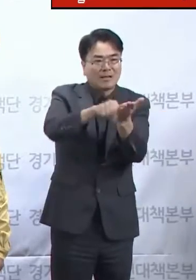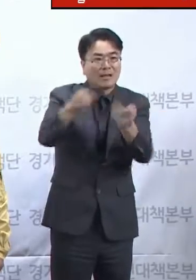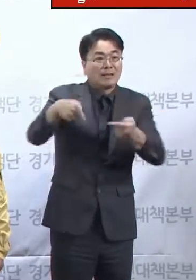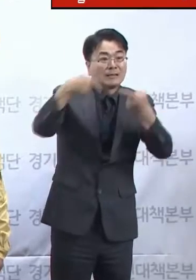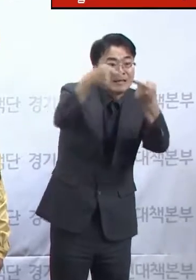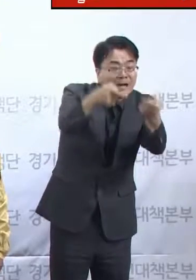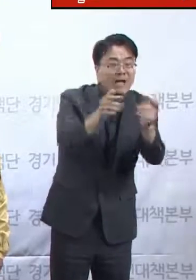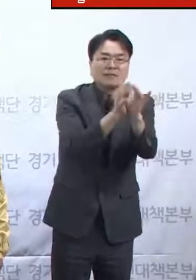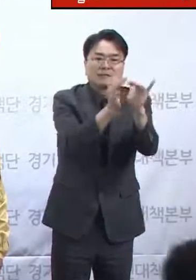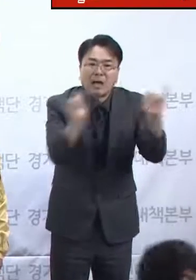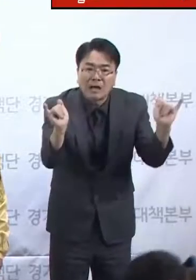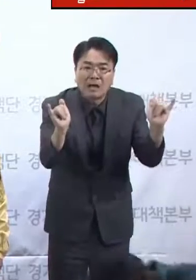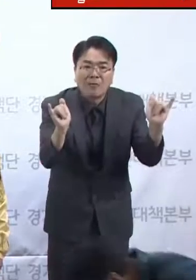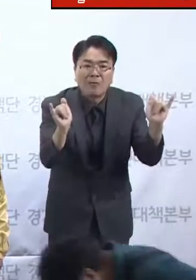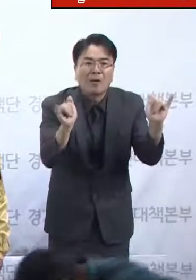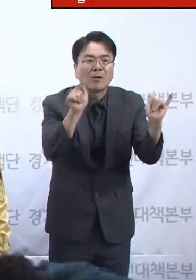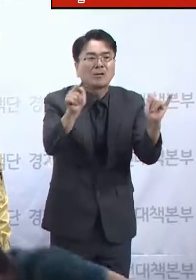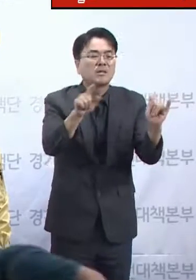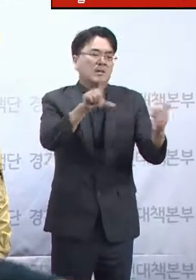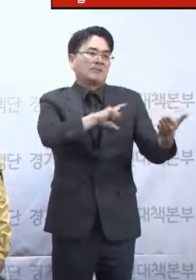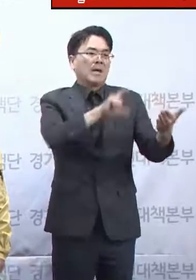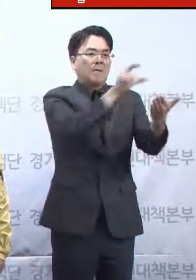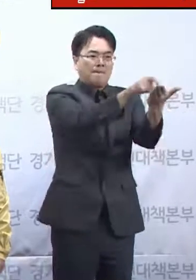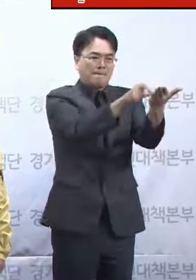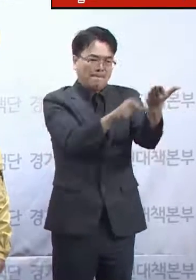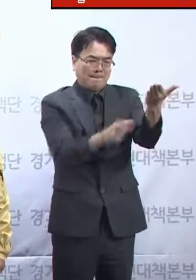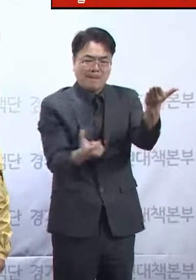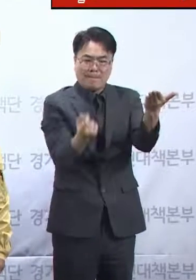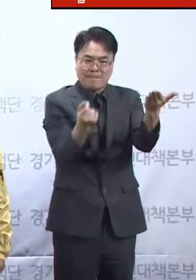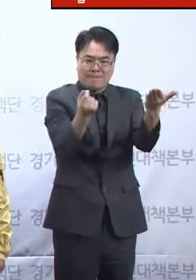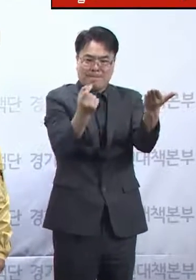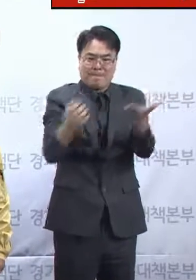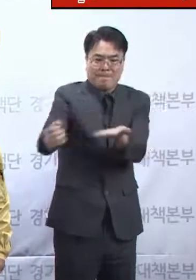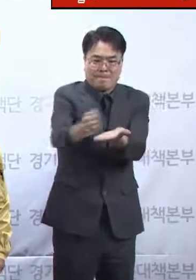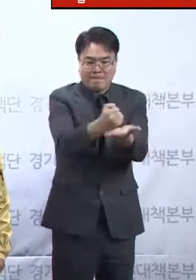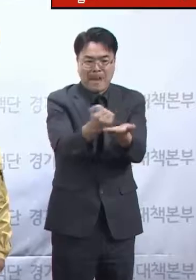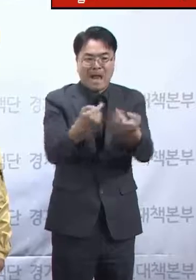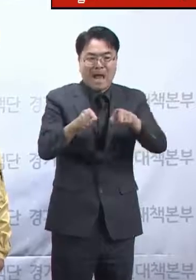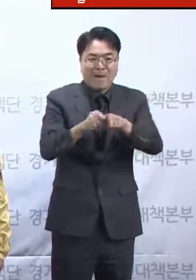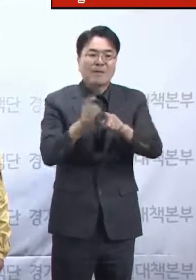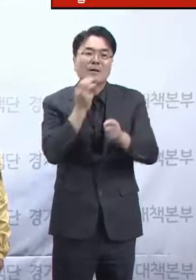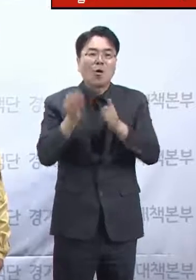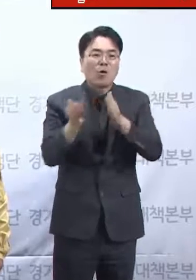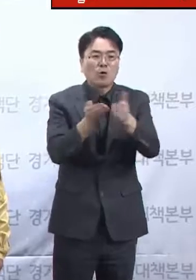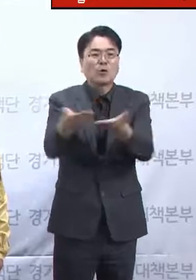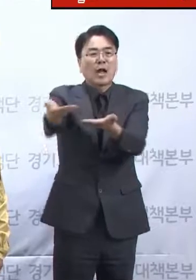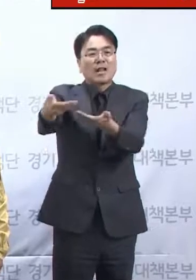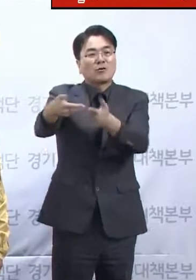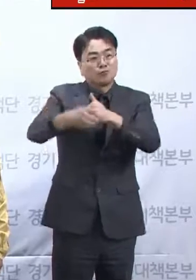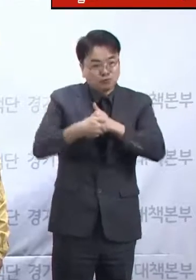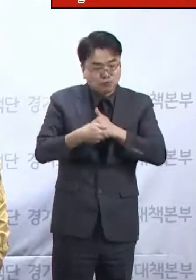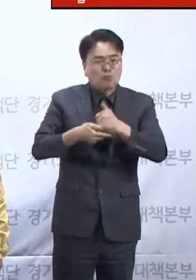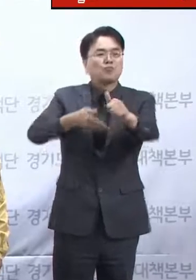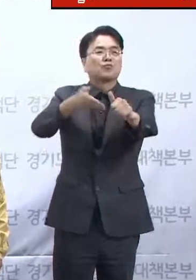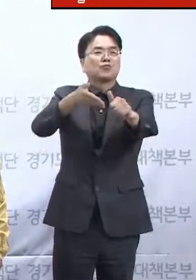서명에 참여하신 분 이 명단을 신속하게 입수해서 공유해 주실 것을 부탁드렸습니다.